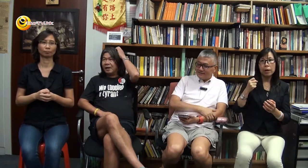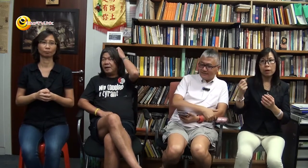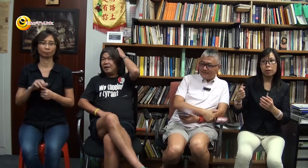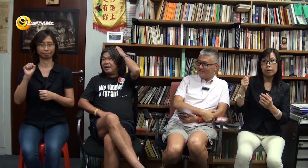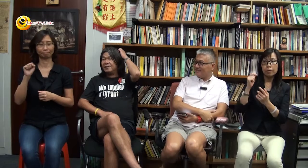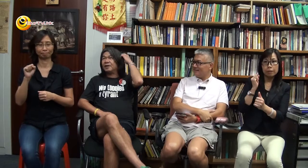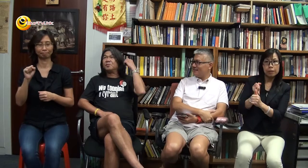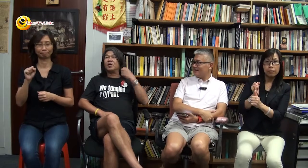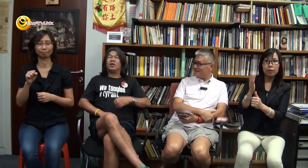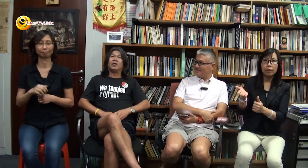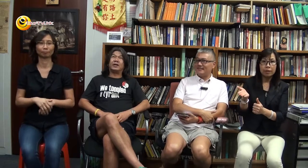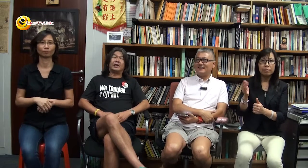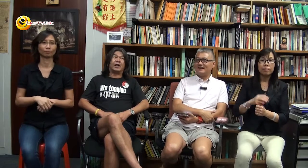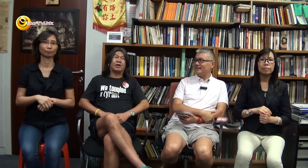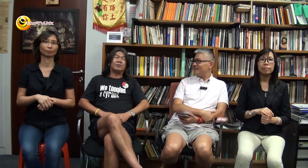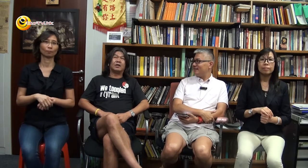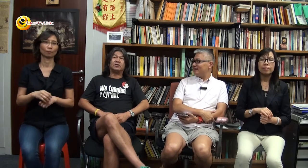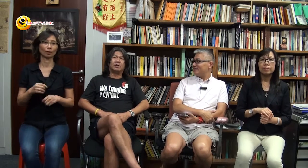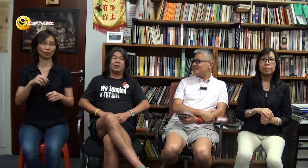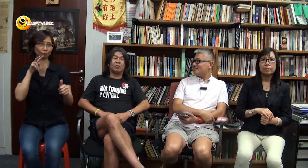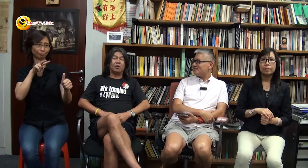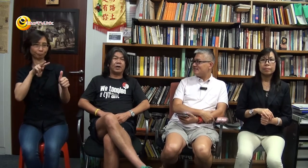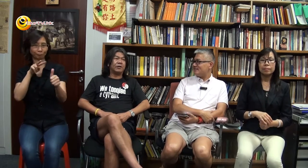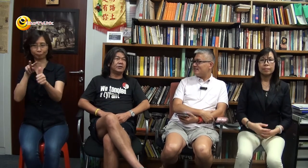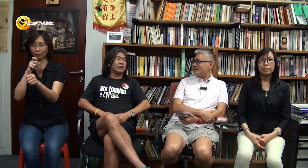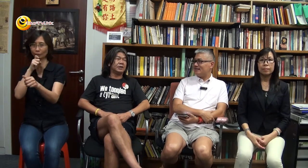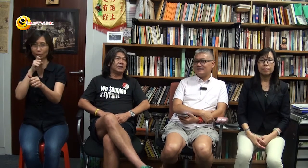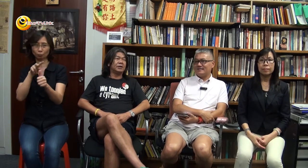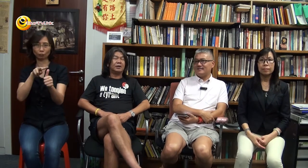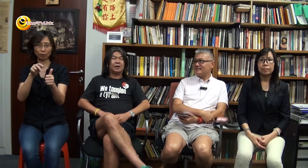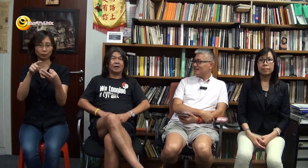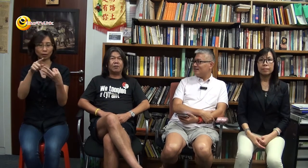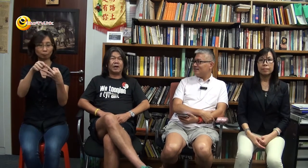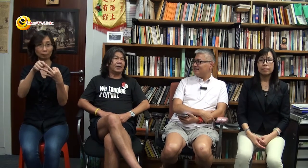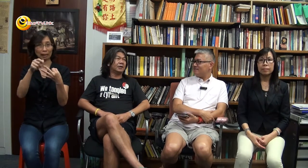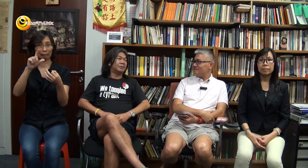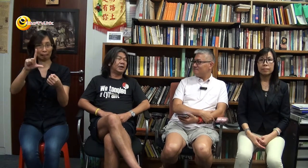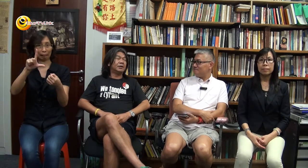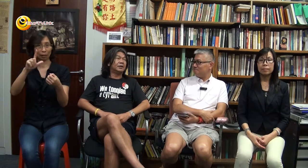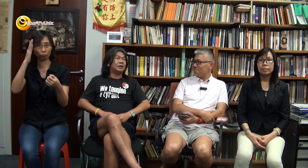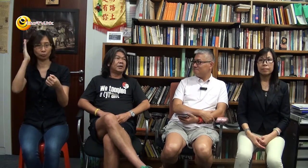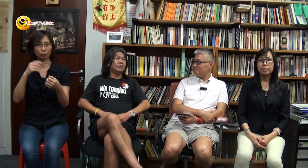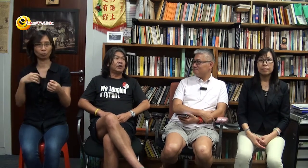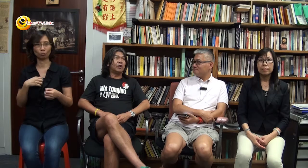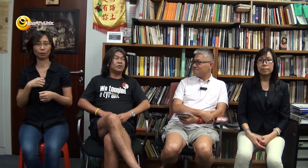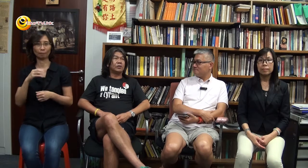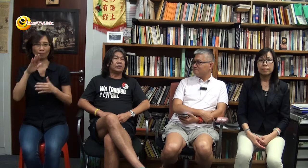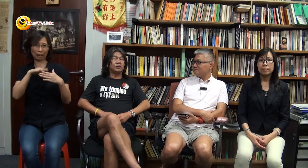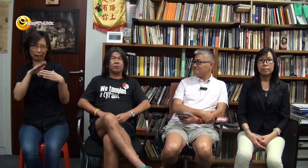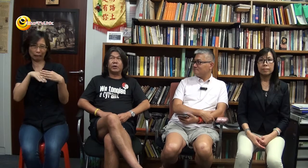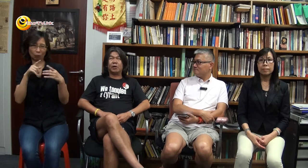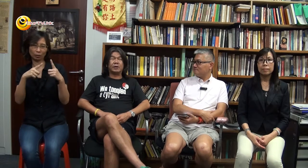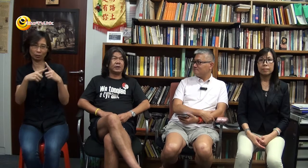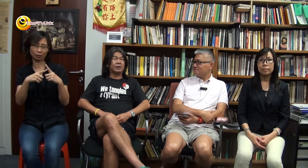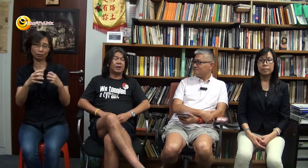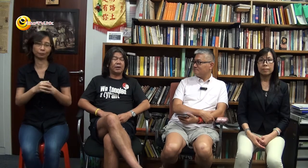啊嘛。 係啊，咁我大家又監察住呢個劉江華都非常之狡猾嘅人啦，係咪啊？咁如果佢上咗